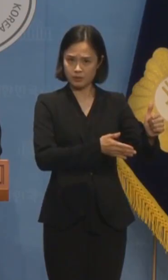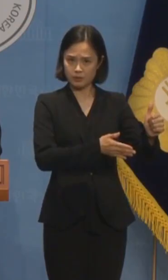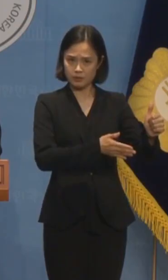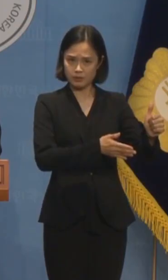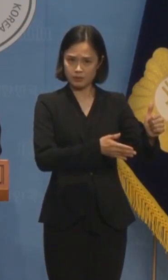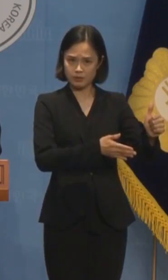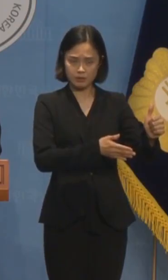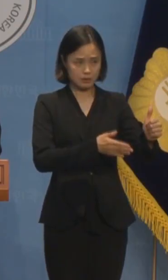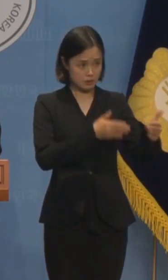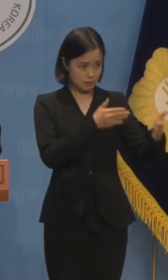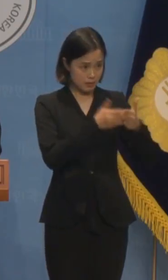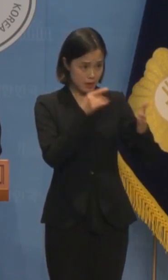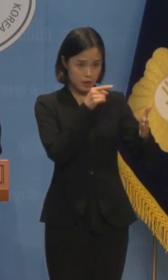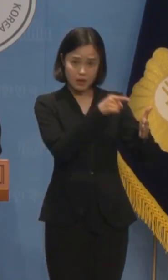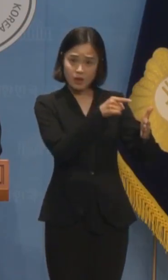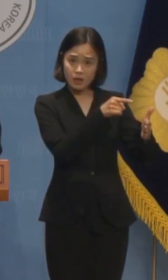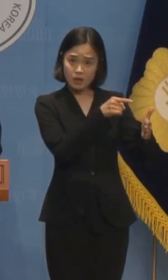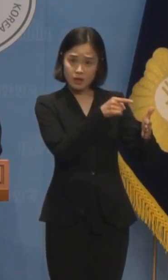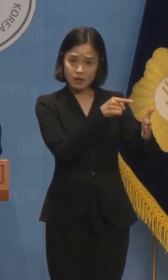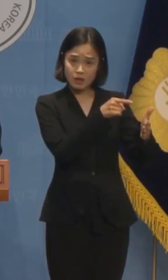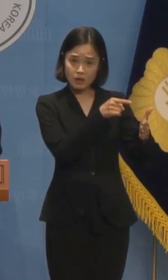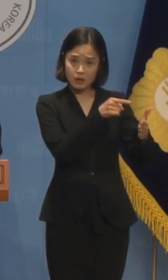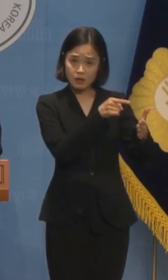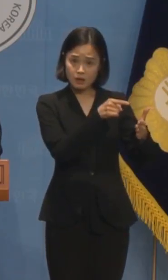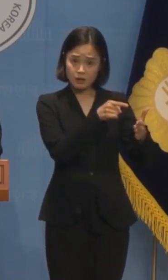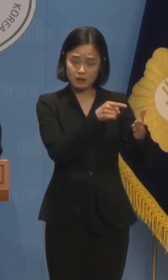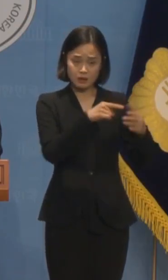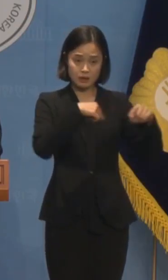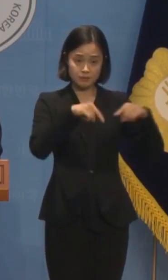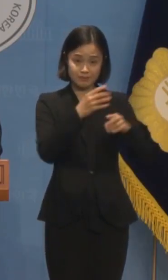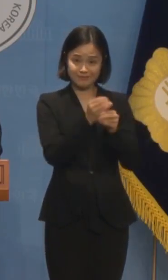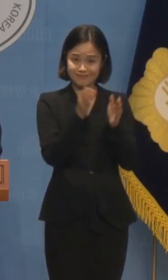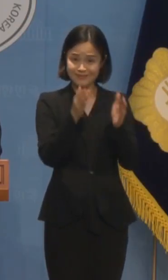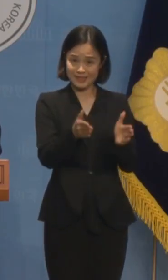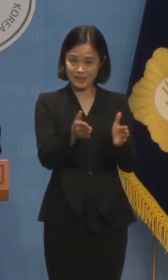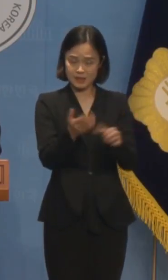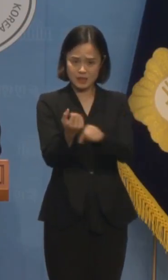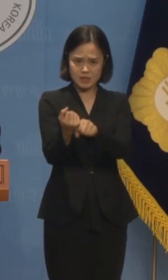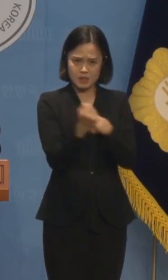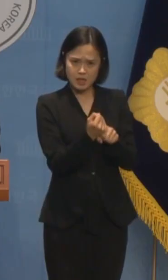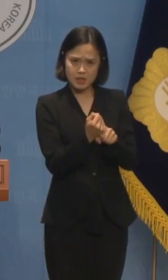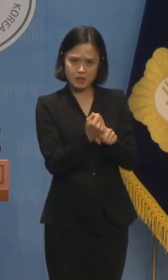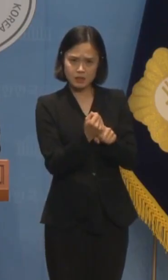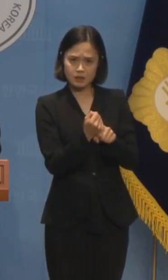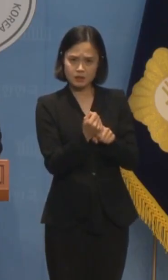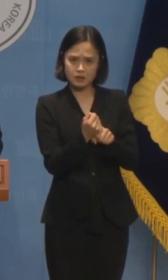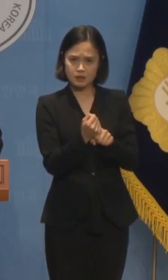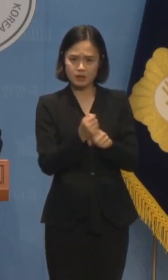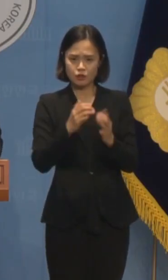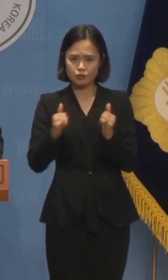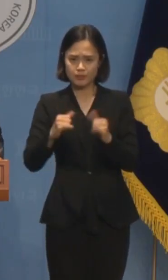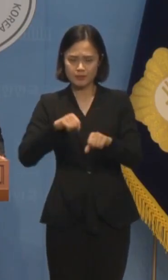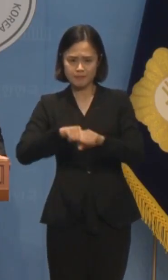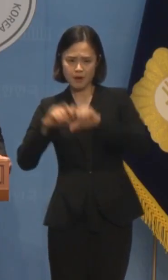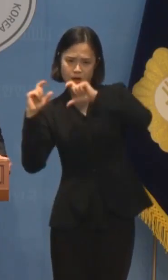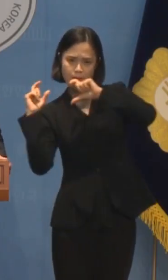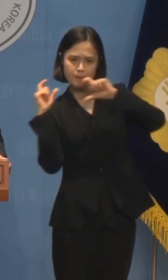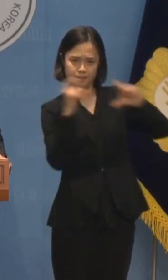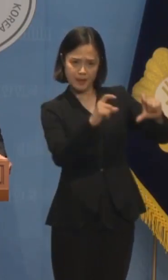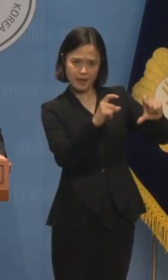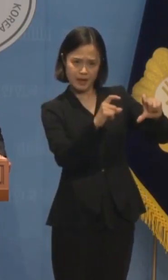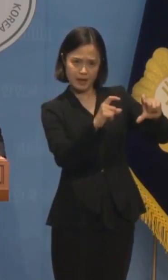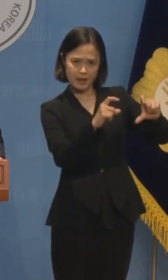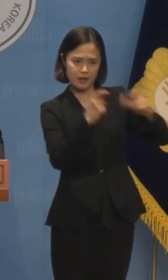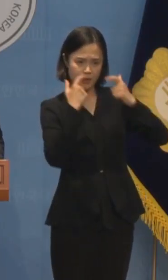임기 반환점을 앞두고 거스를 수 없는 국민들의 저항과 심판을 마주하게 될